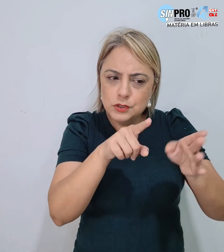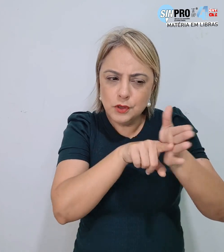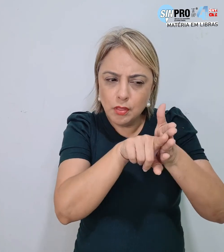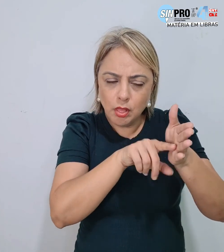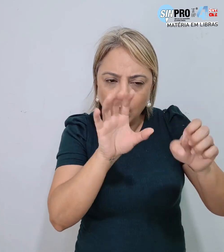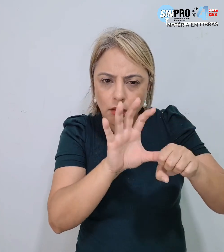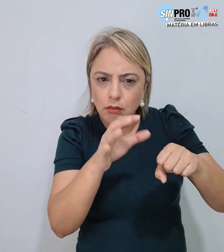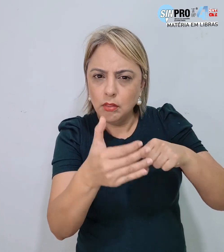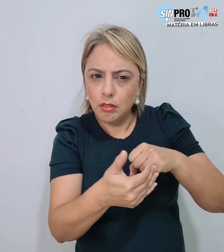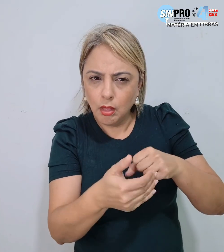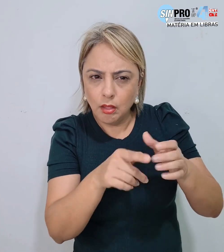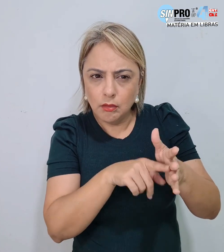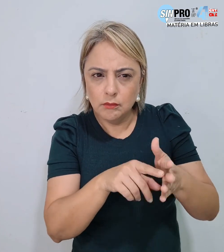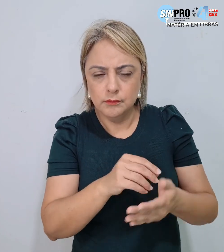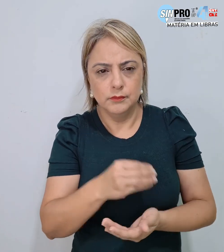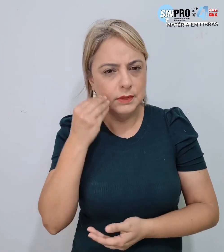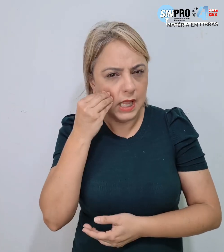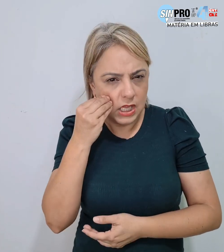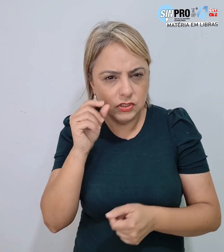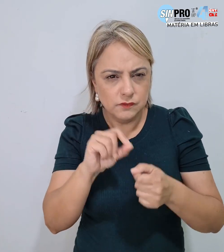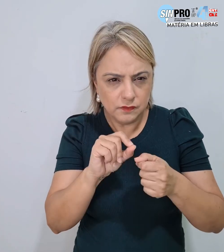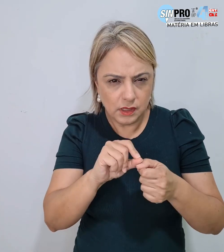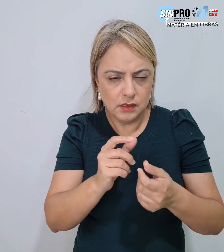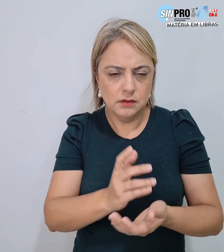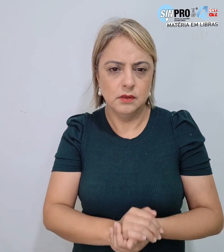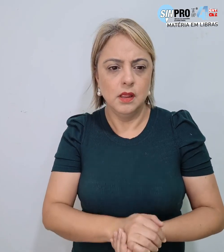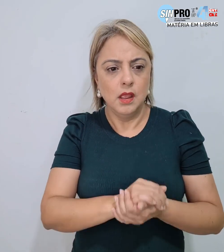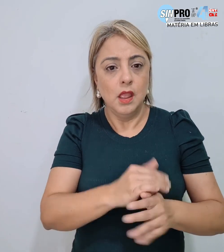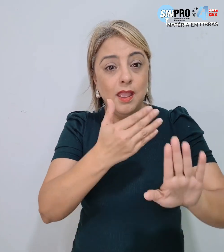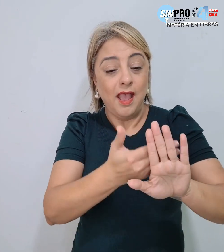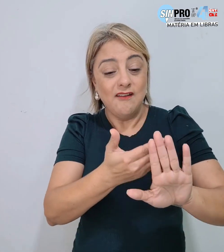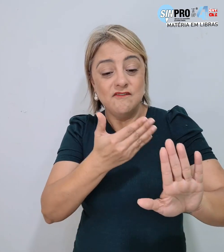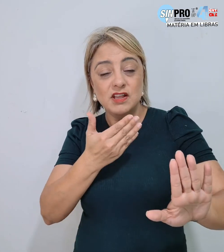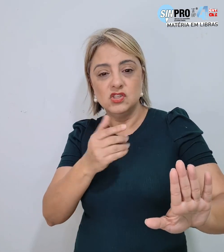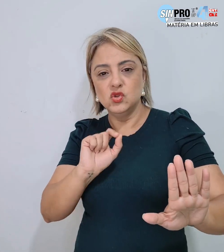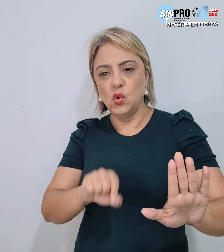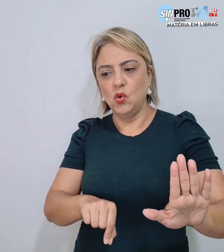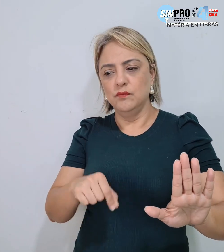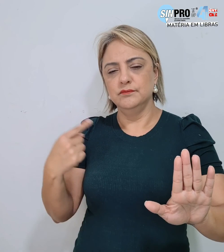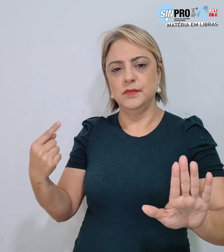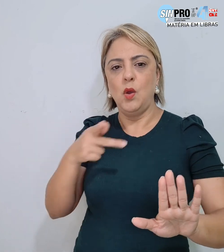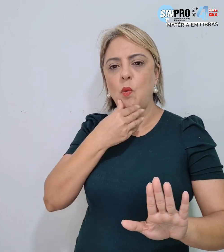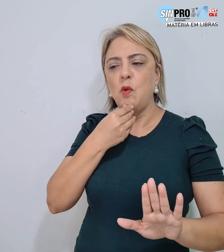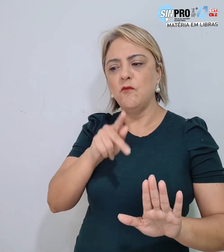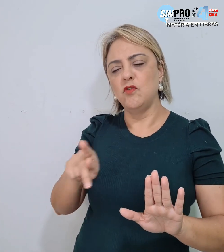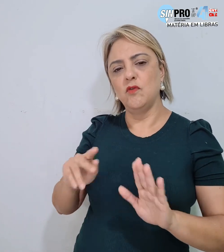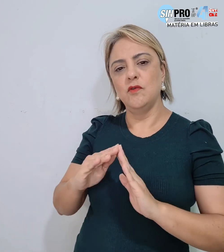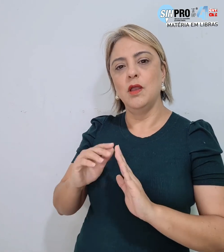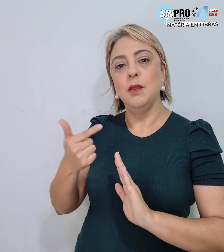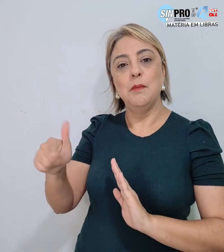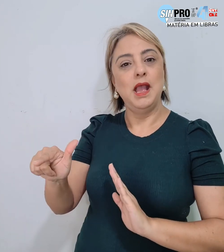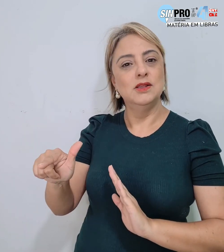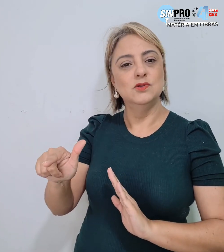te covid-19 bom e foi afastado é mas os demais